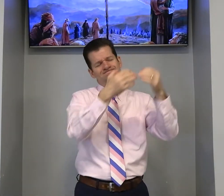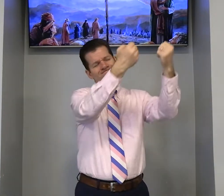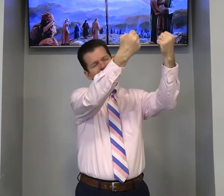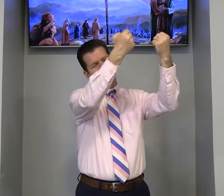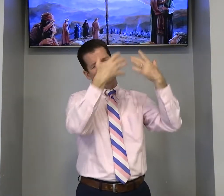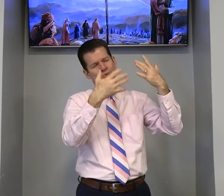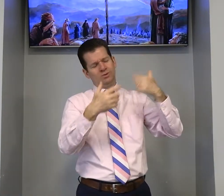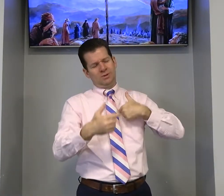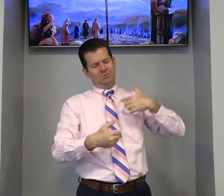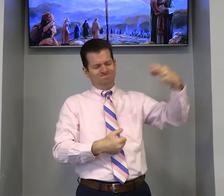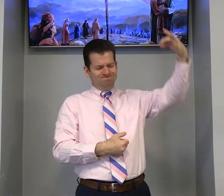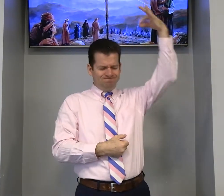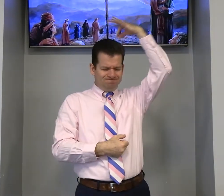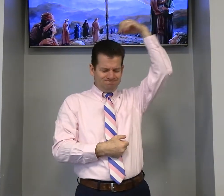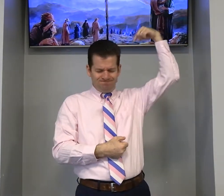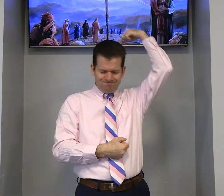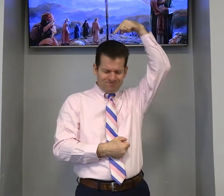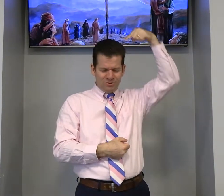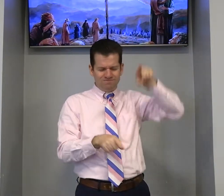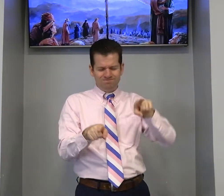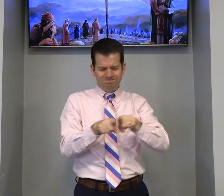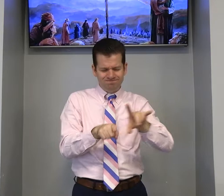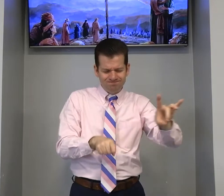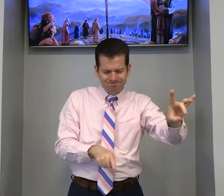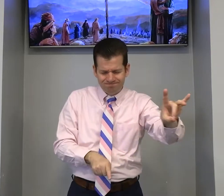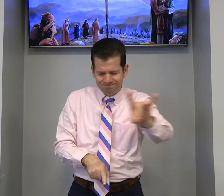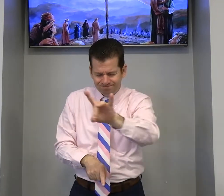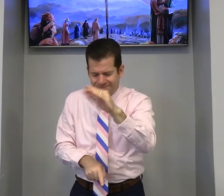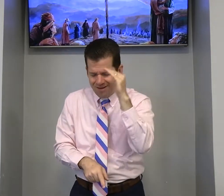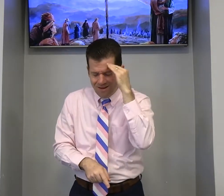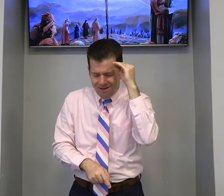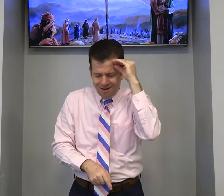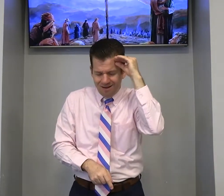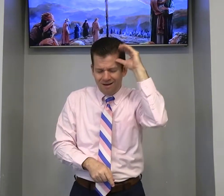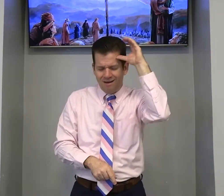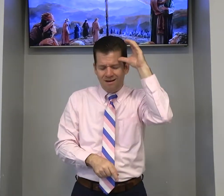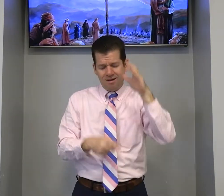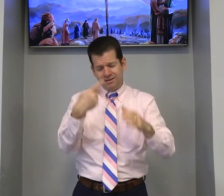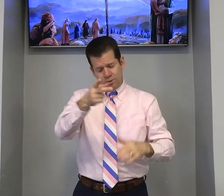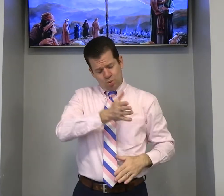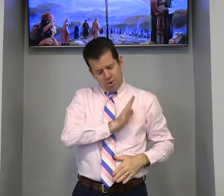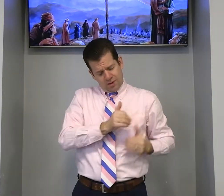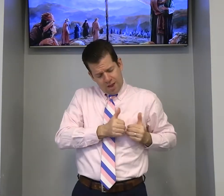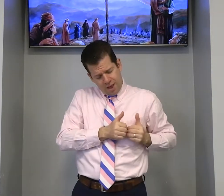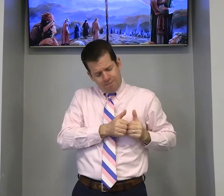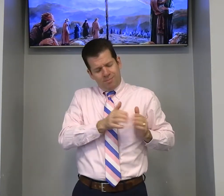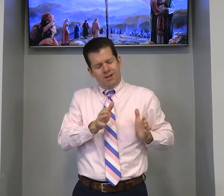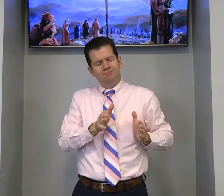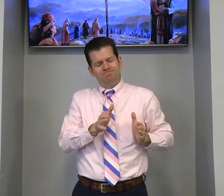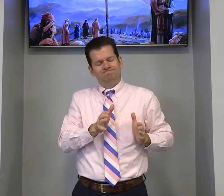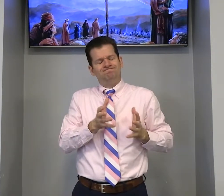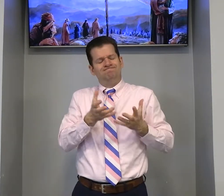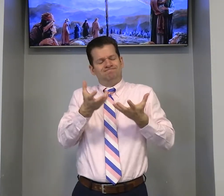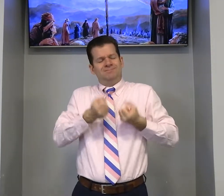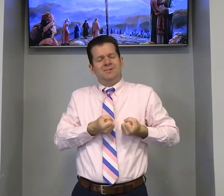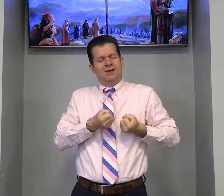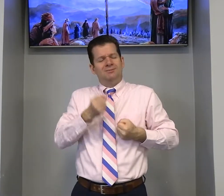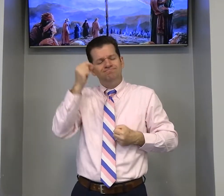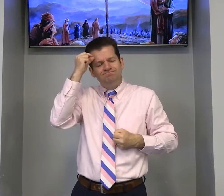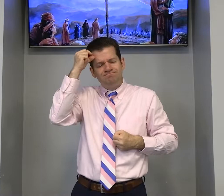Por favor, abençoe eu, enche-me com o Espírito. Também ajuda cada um a entender que é crescimento espiritual. Abre o